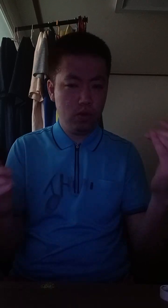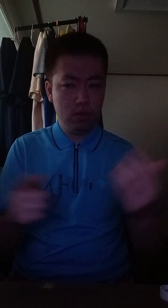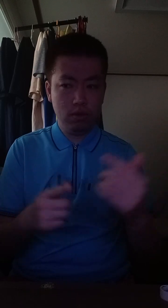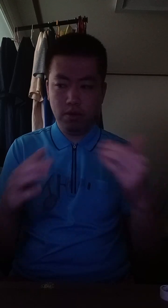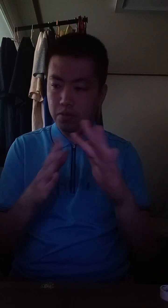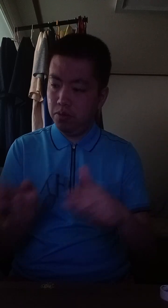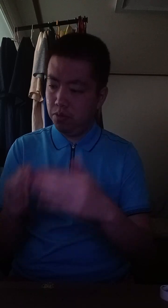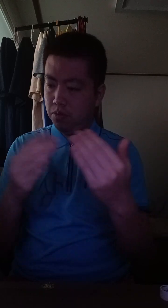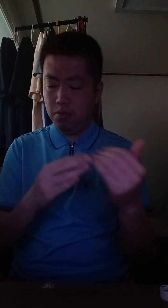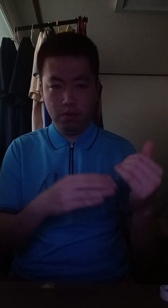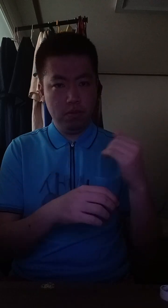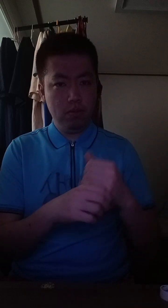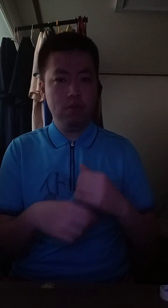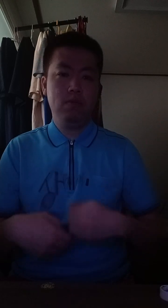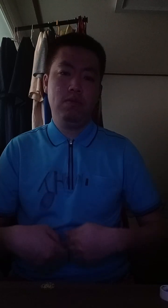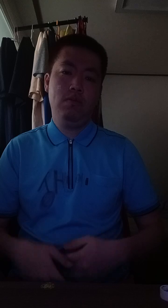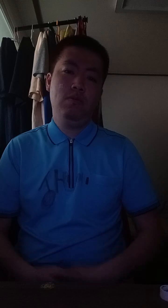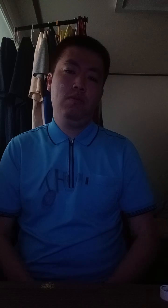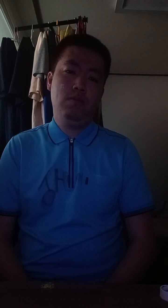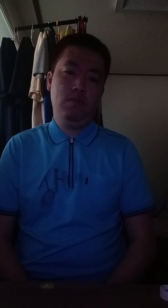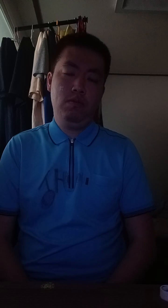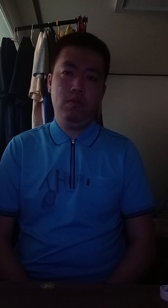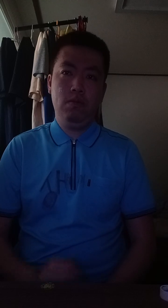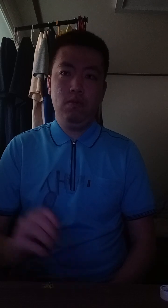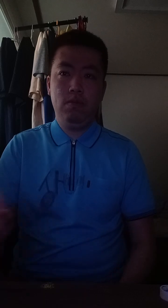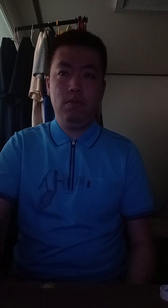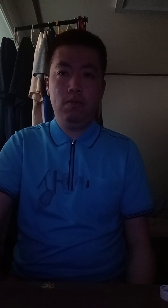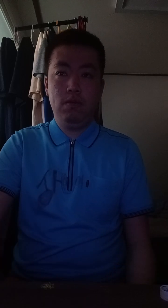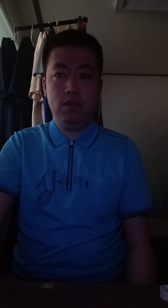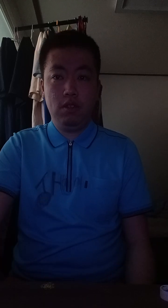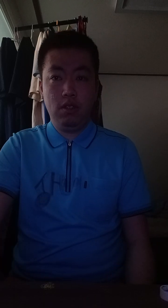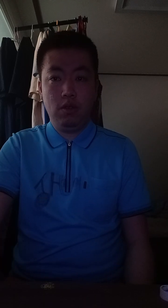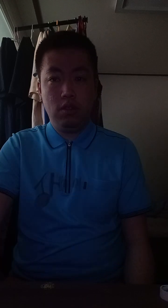무사히 구조됐습니다. SBS 원종진입니다.